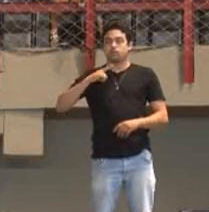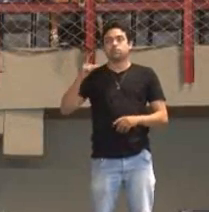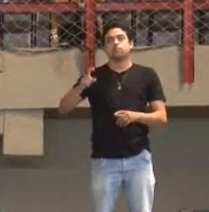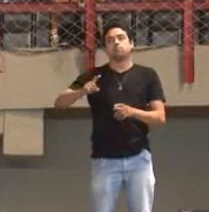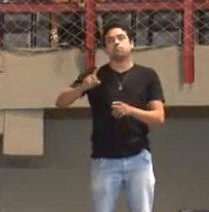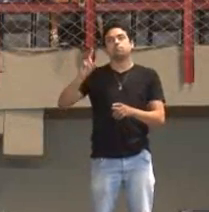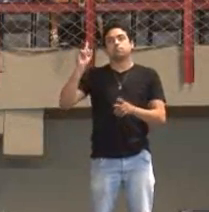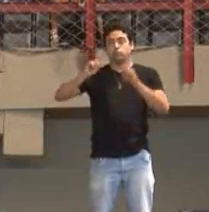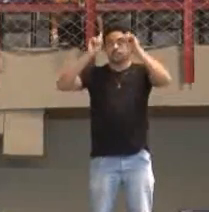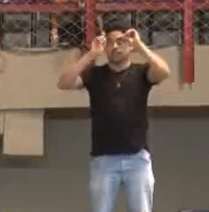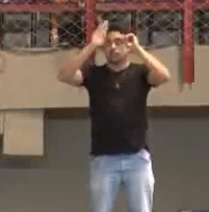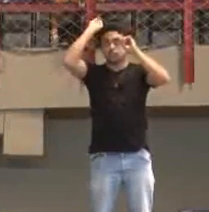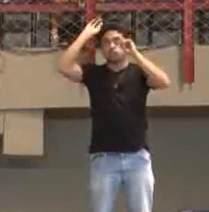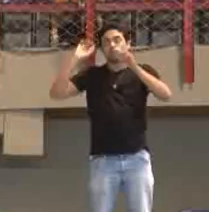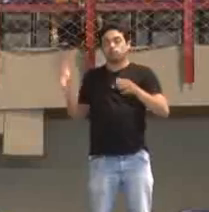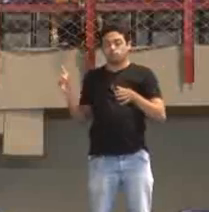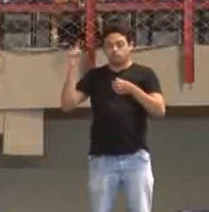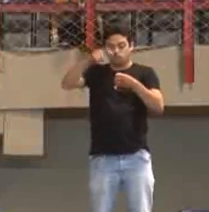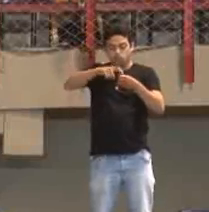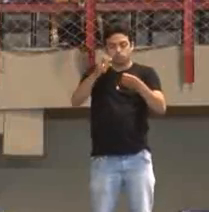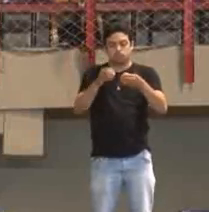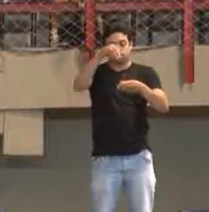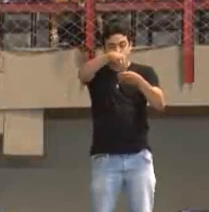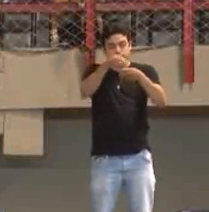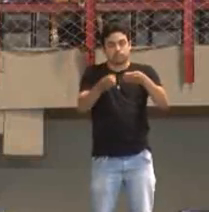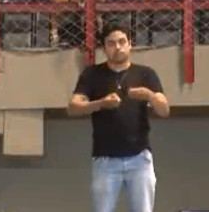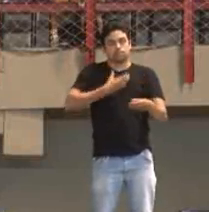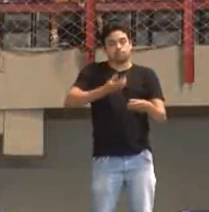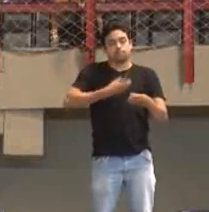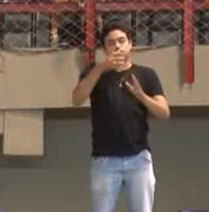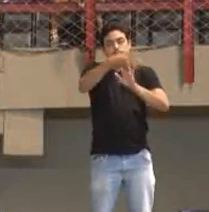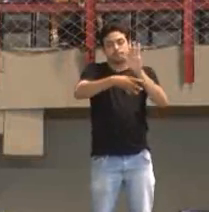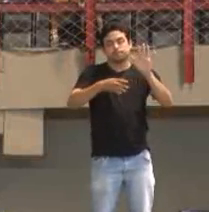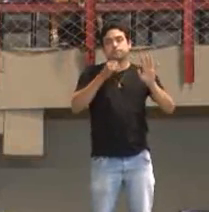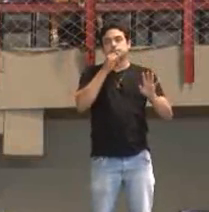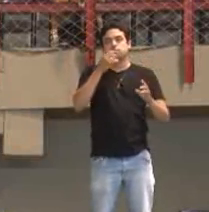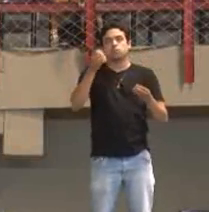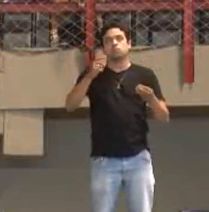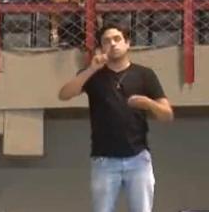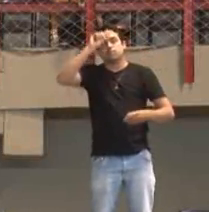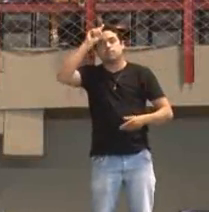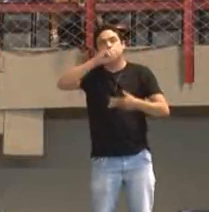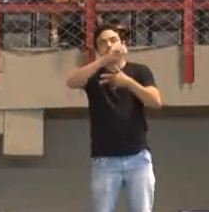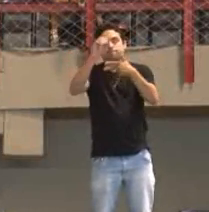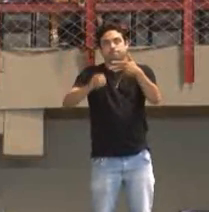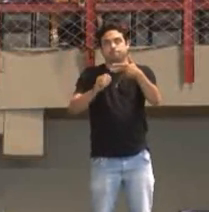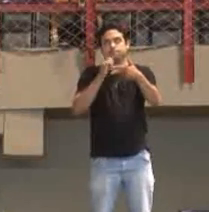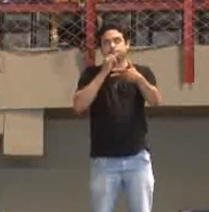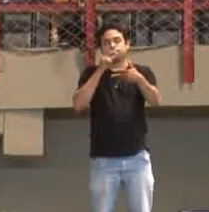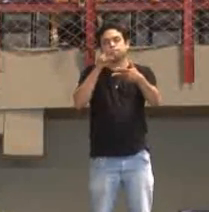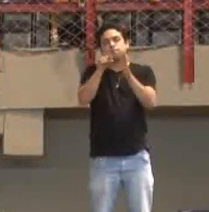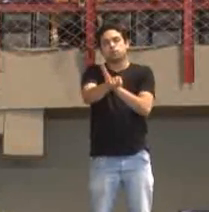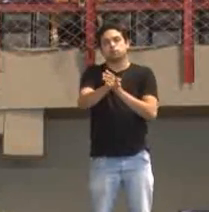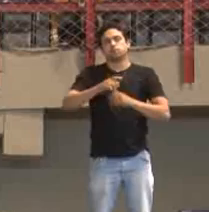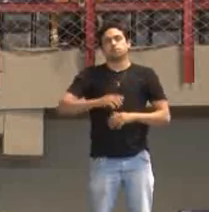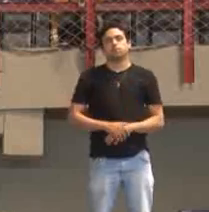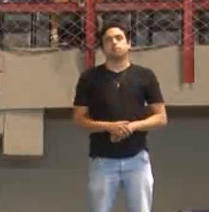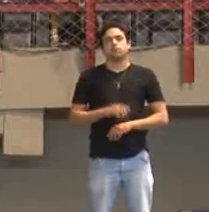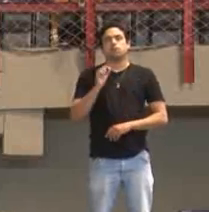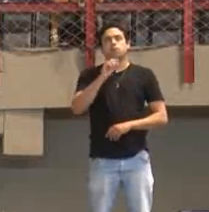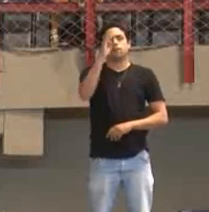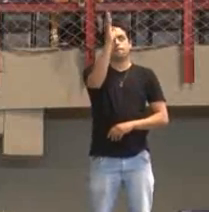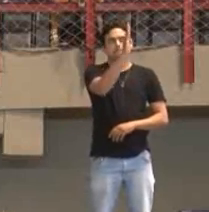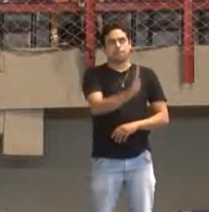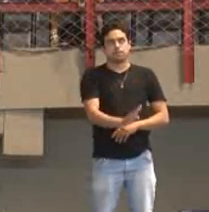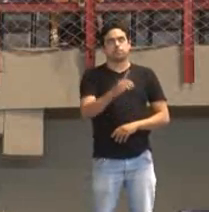Roma. Vamos criar uma questão do Enem, vamos criar, é assim que funciona. O que é que está rolando no Brasil